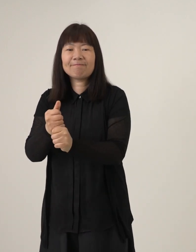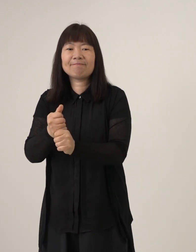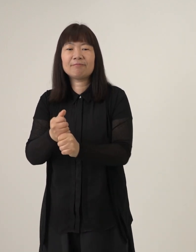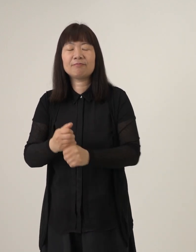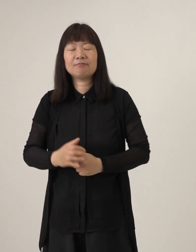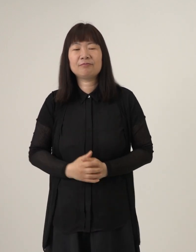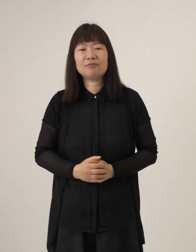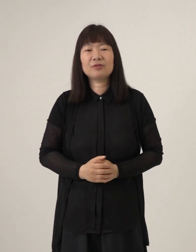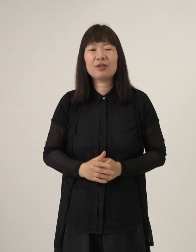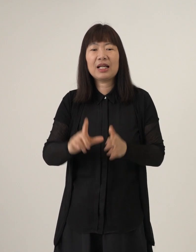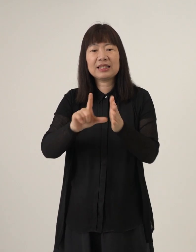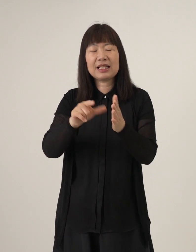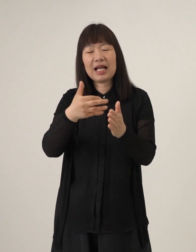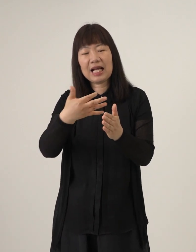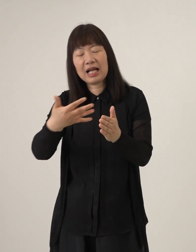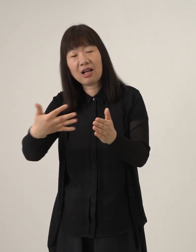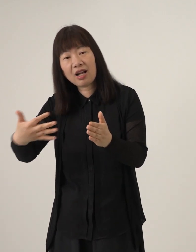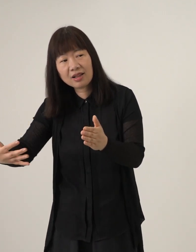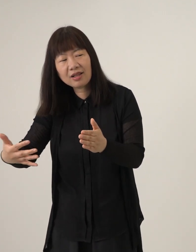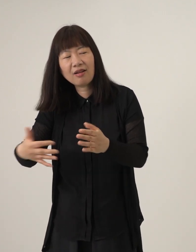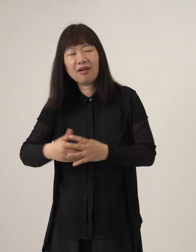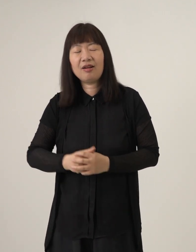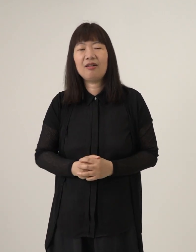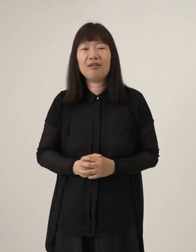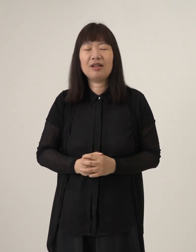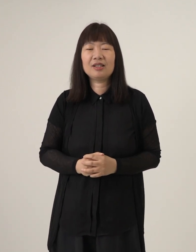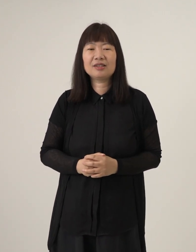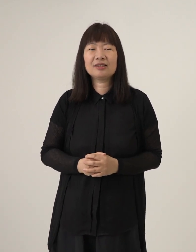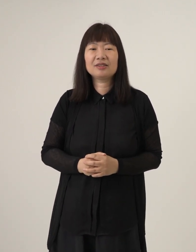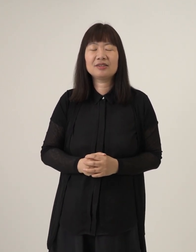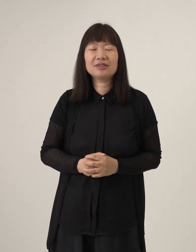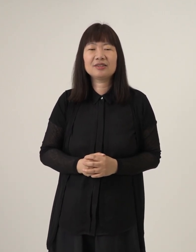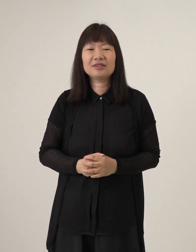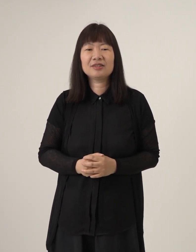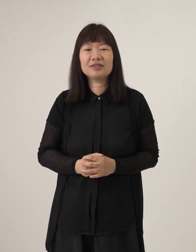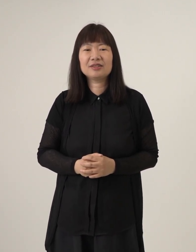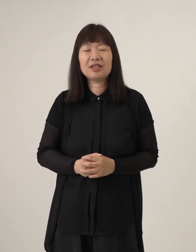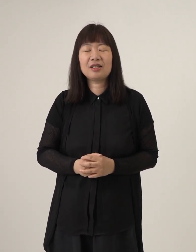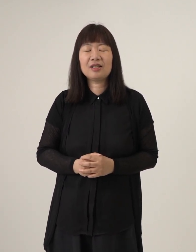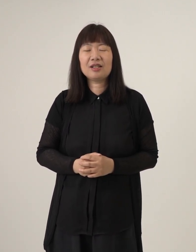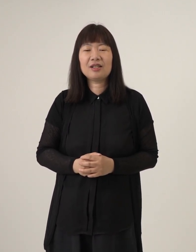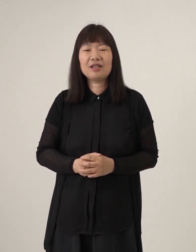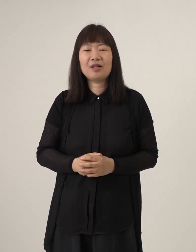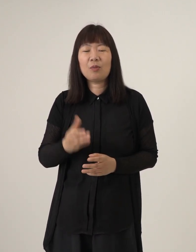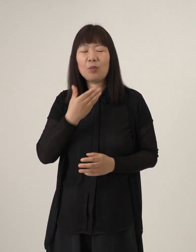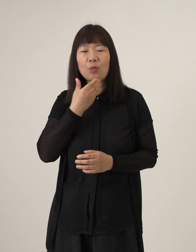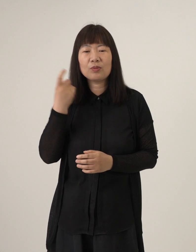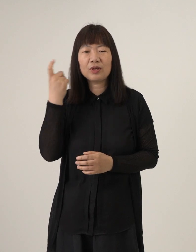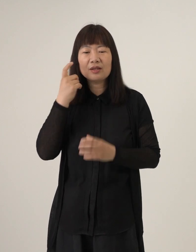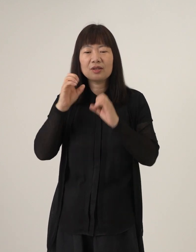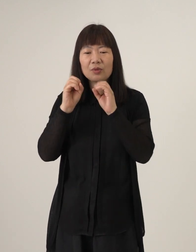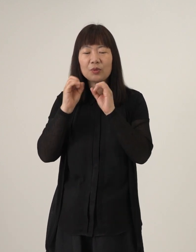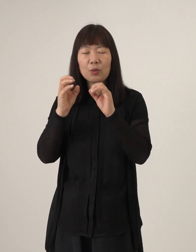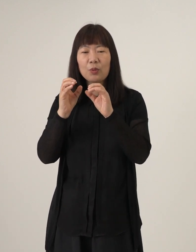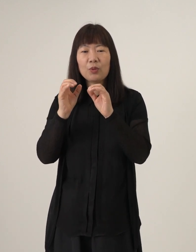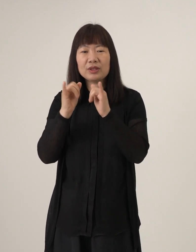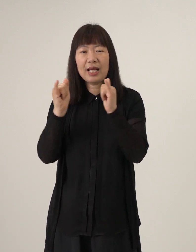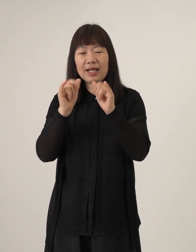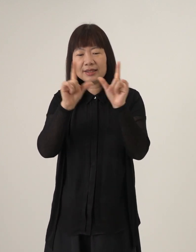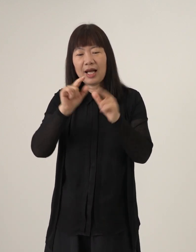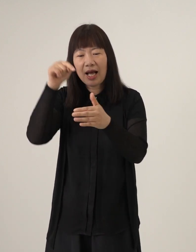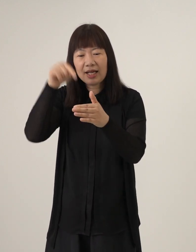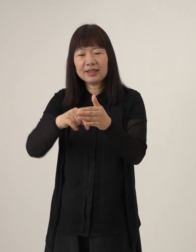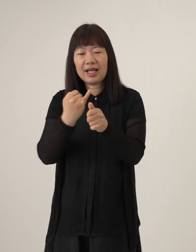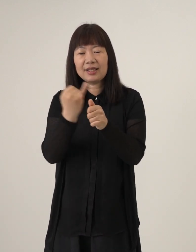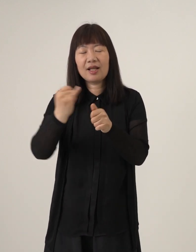그러다 보면 그 선교사의 삶의 현장에서 아내가 결국은 동의하게